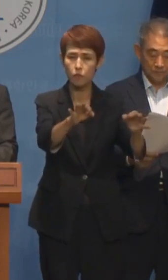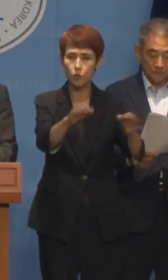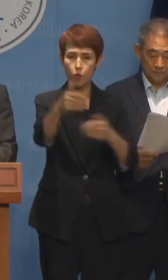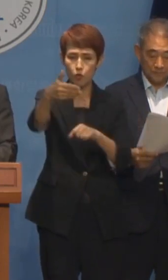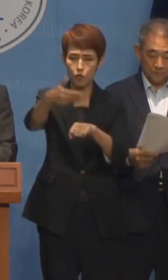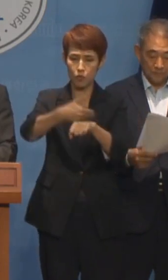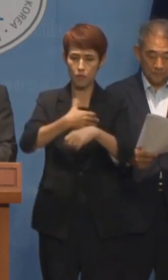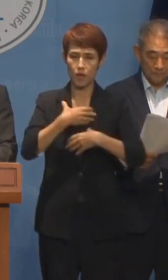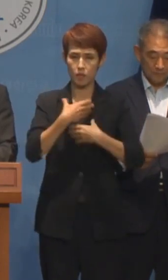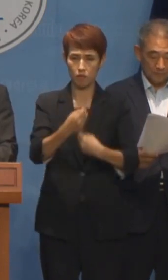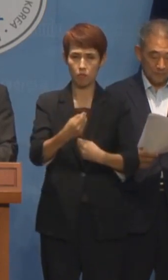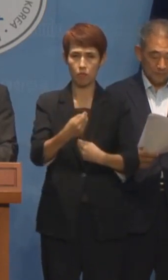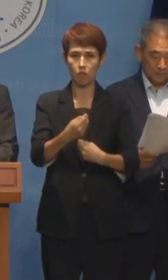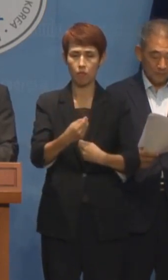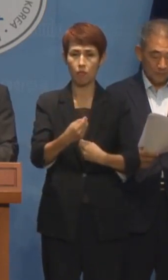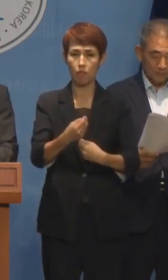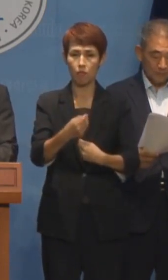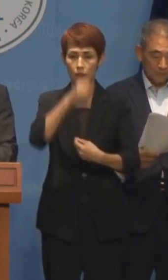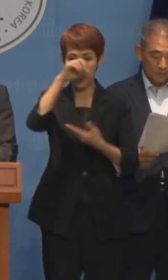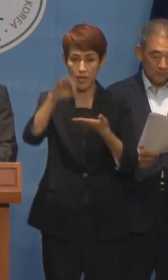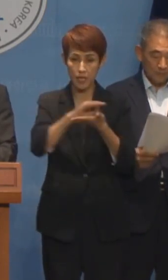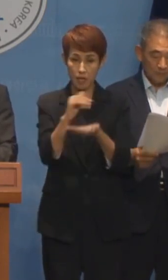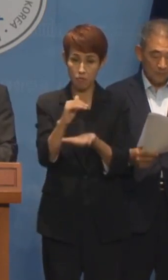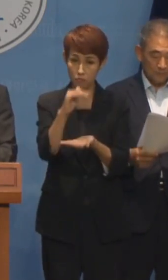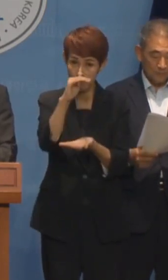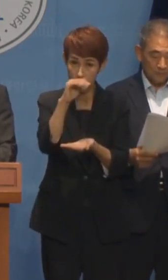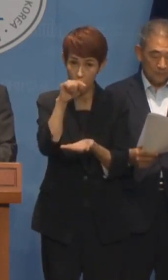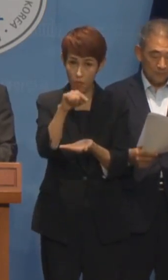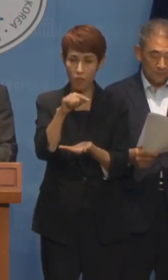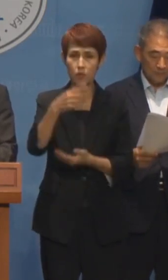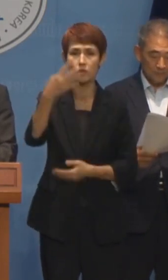농업수입안정보험 예산 증액분은 모두